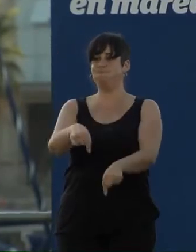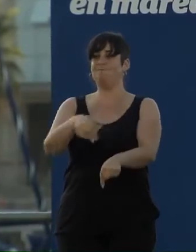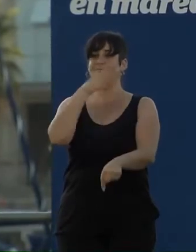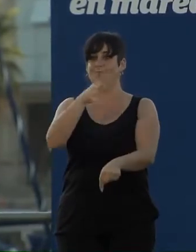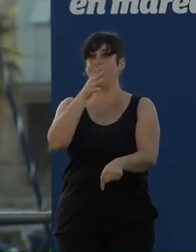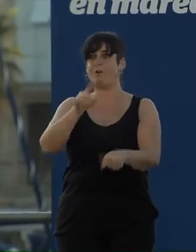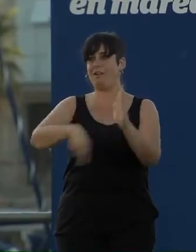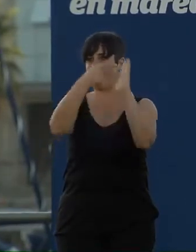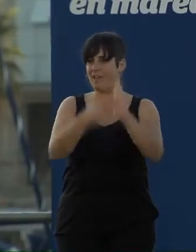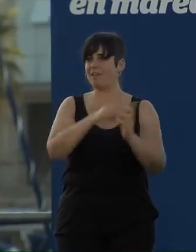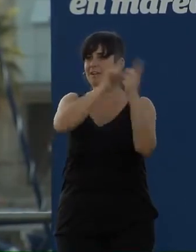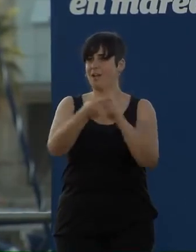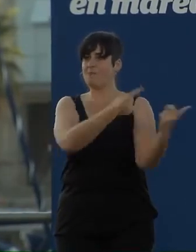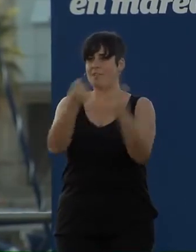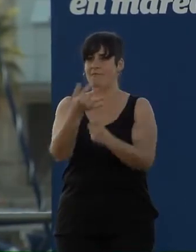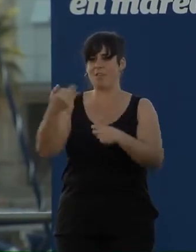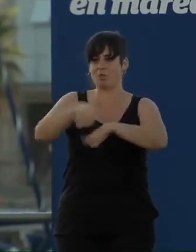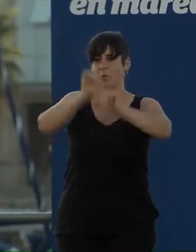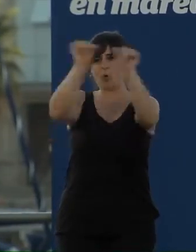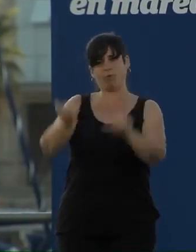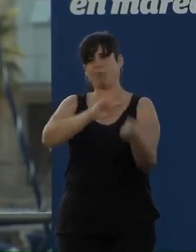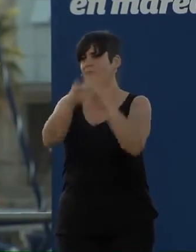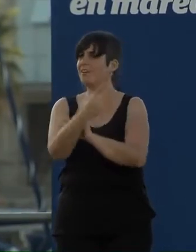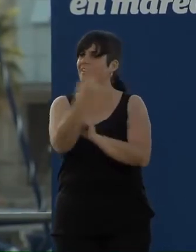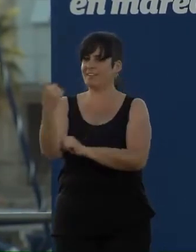cambiar le y hay que cambiar a forma de